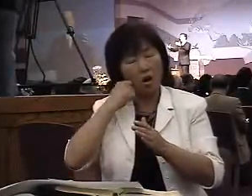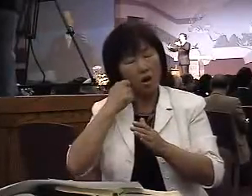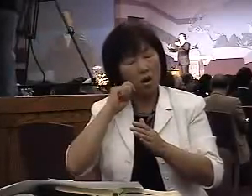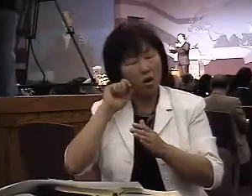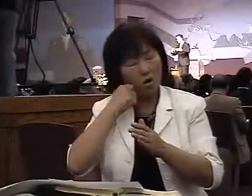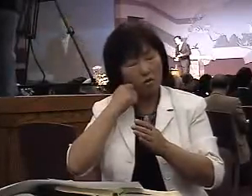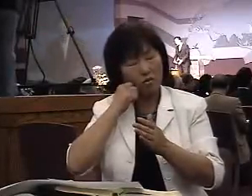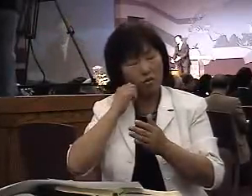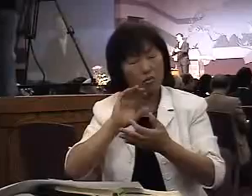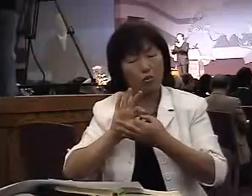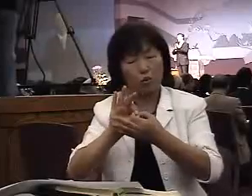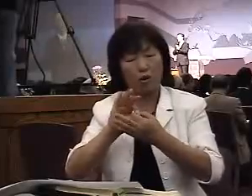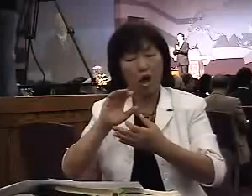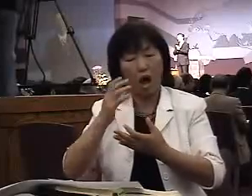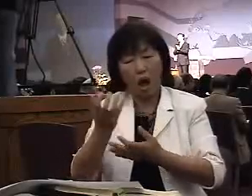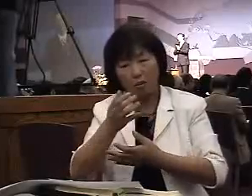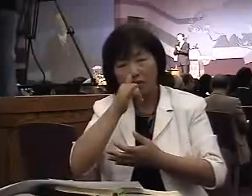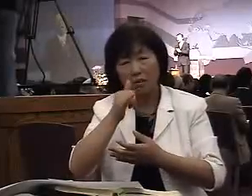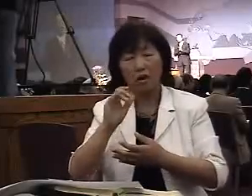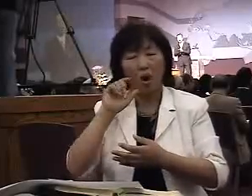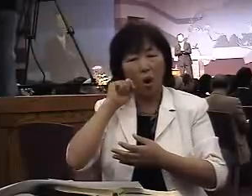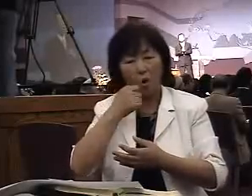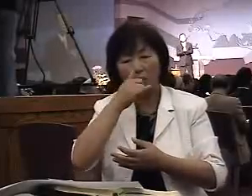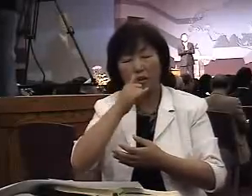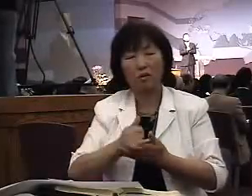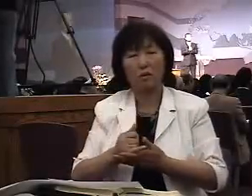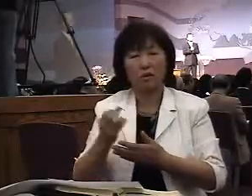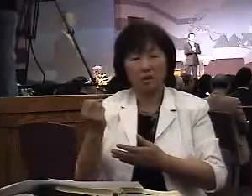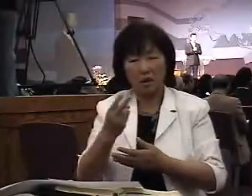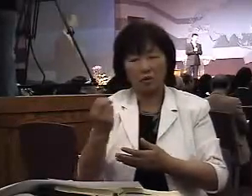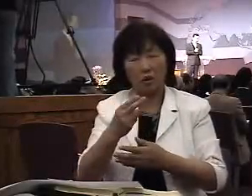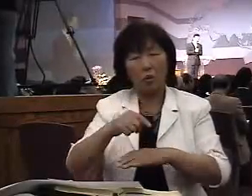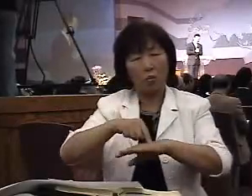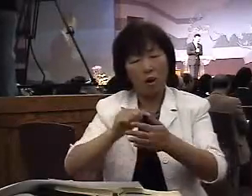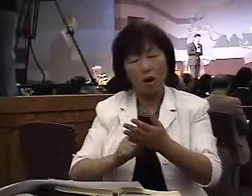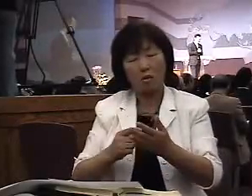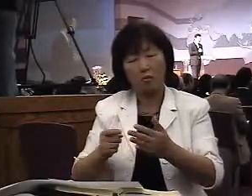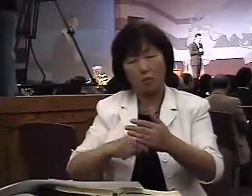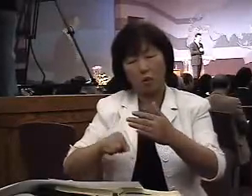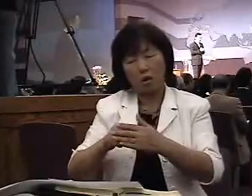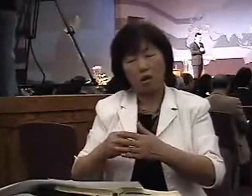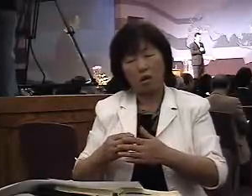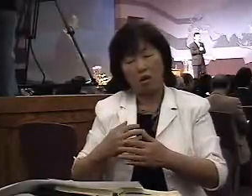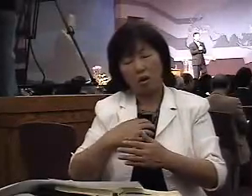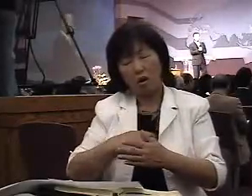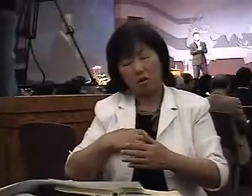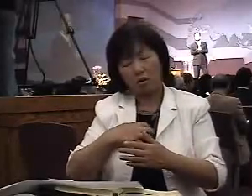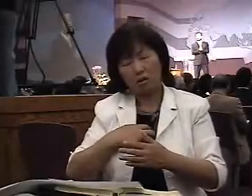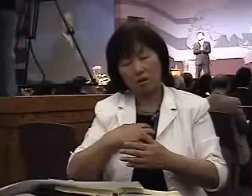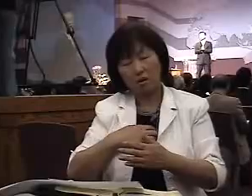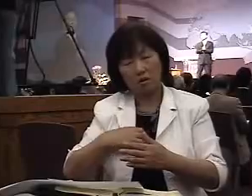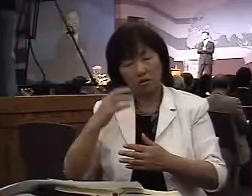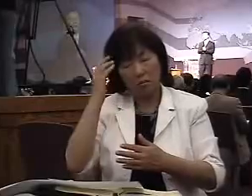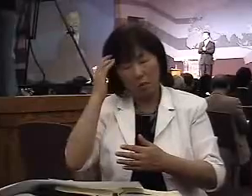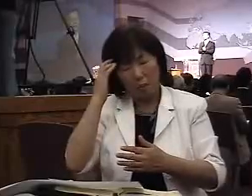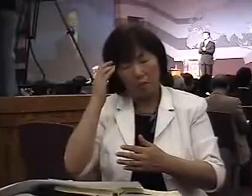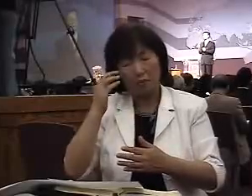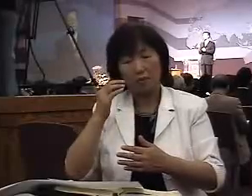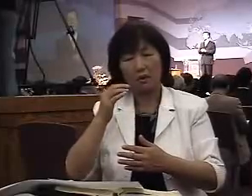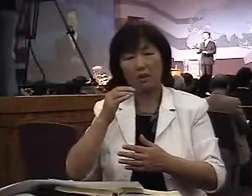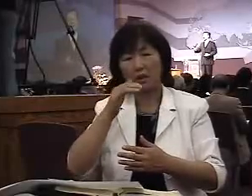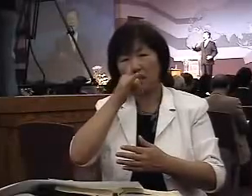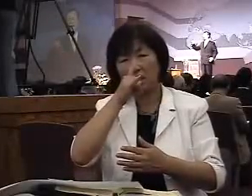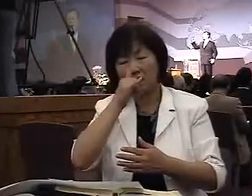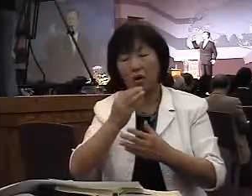있죠. 어려움이 있죠. 자꾸 마음속에 근심 걱정이 생기죠. 그러나 그 근심 걱정을